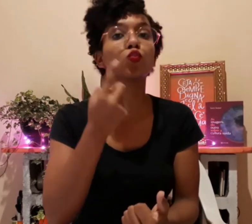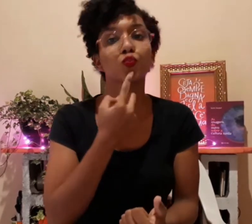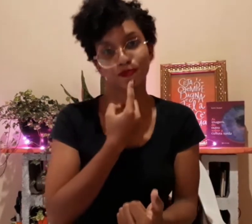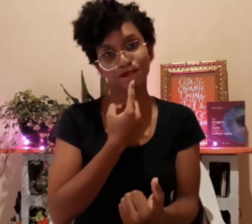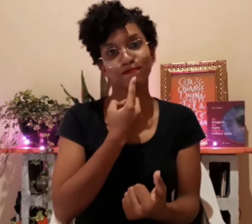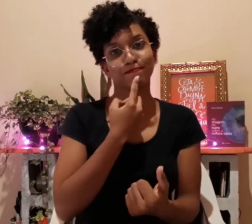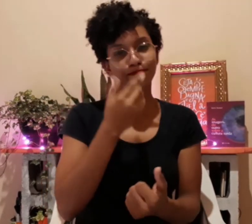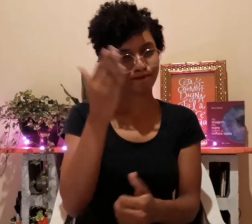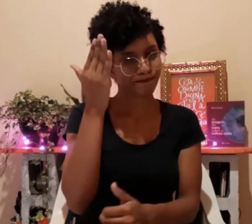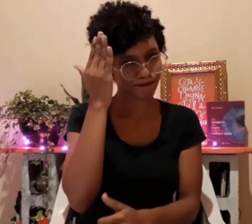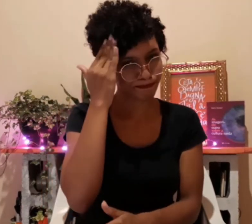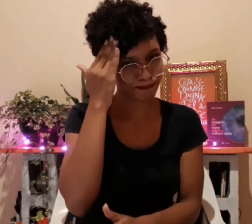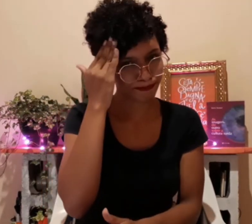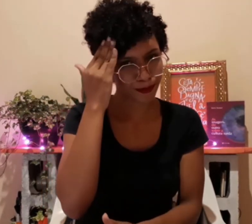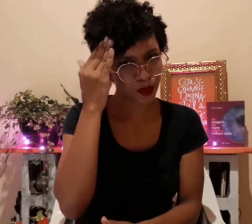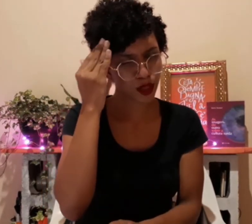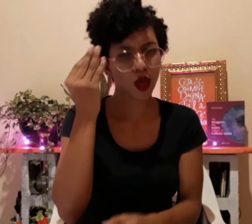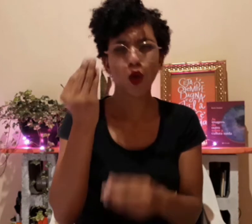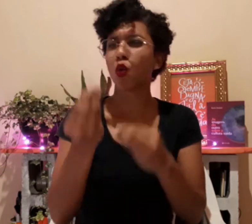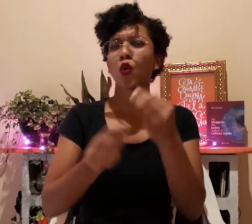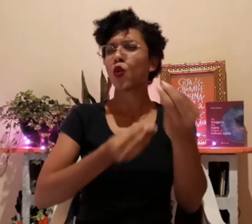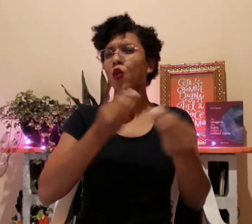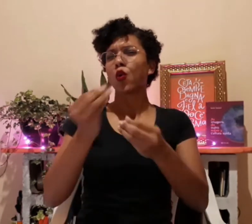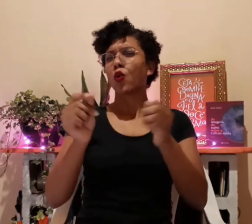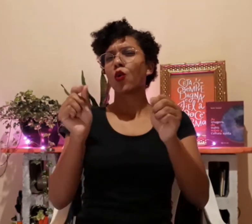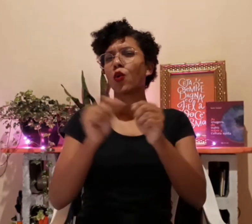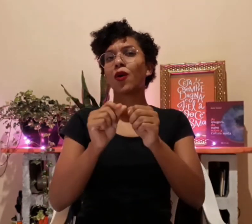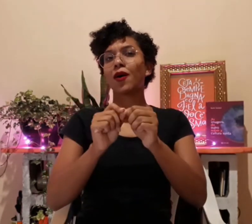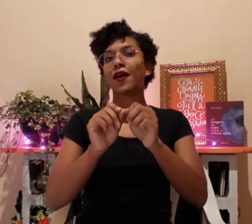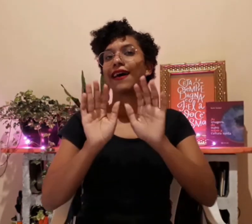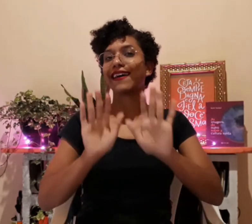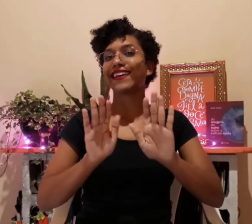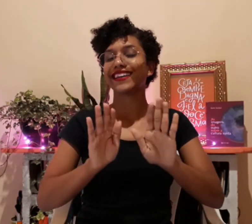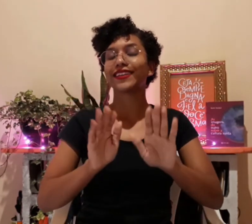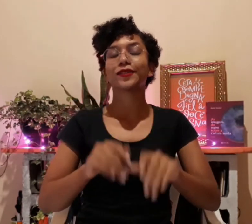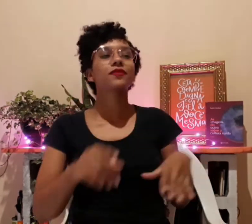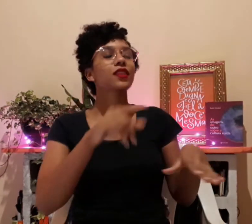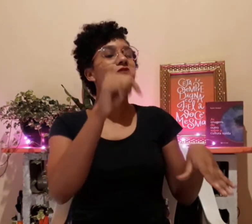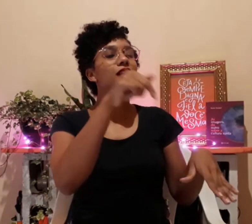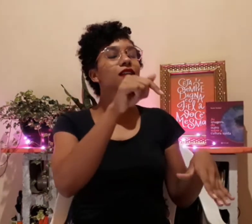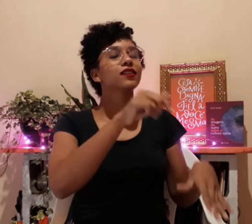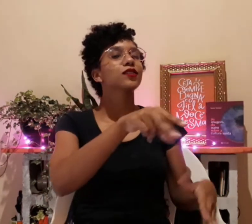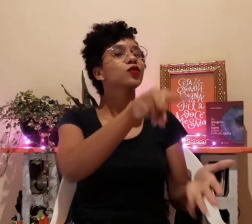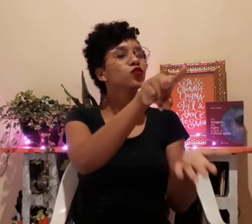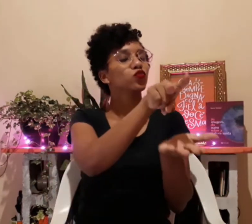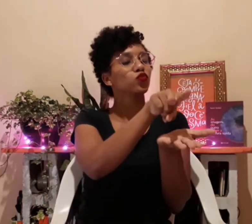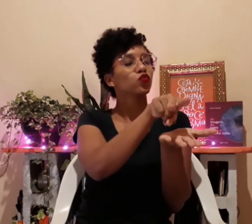elementos. Entendido? E como eu posso fazer isso? Peraí. Tá,